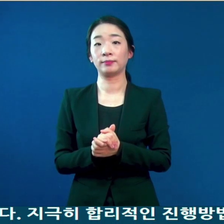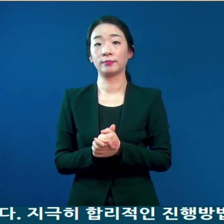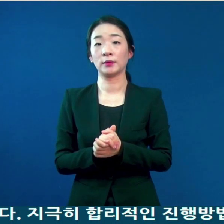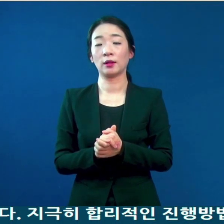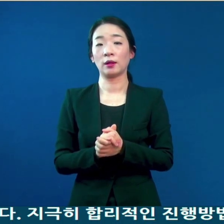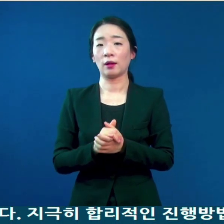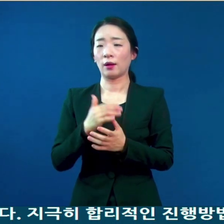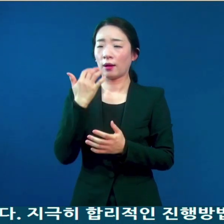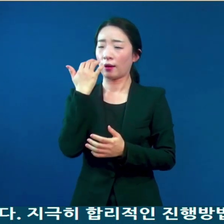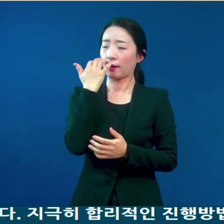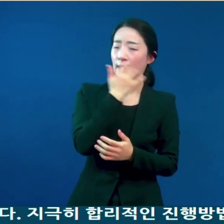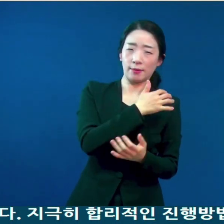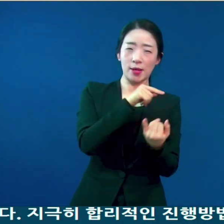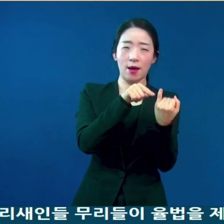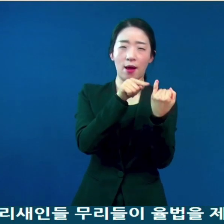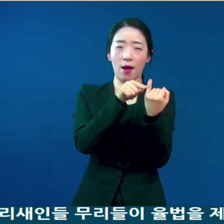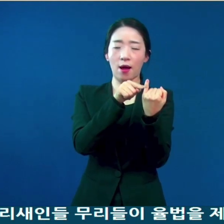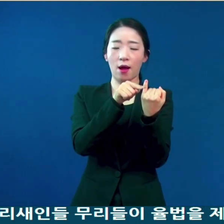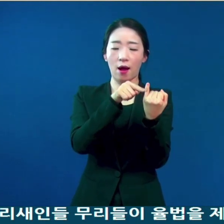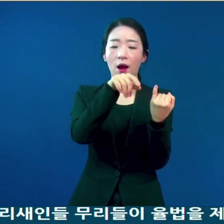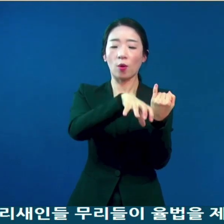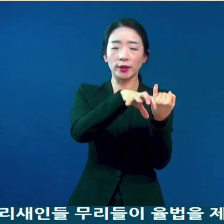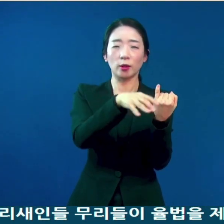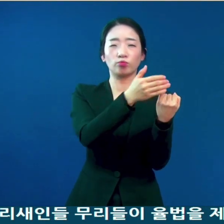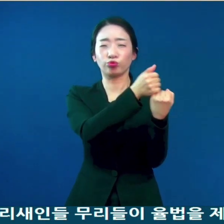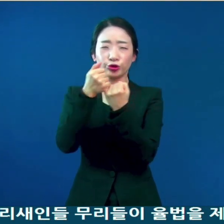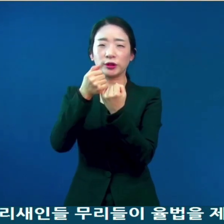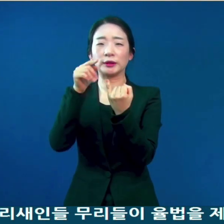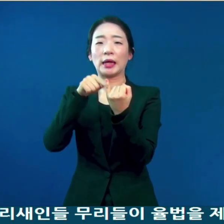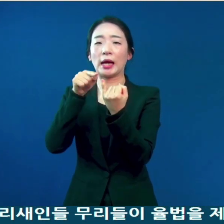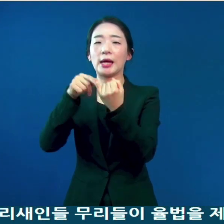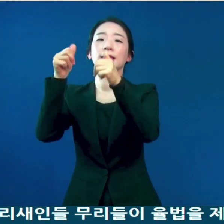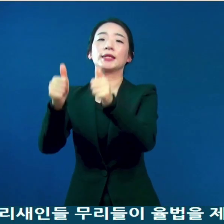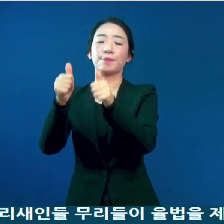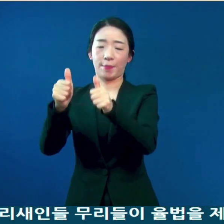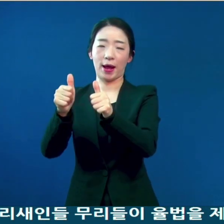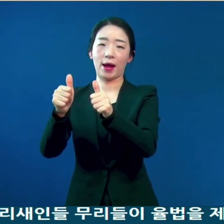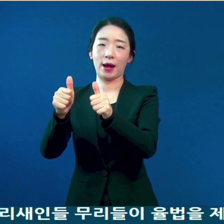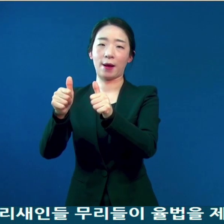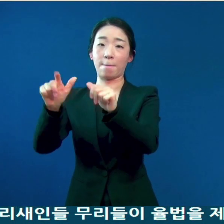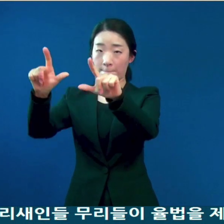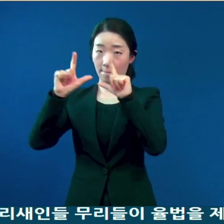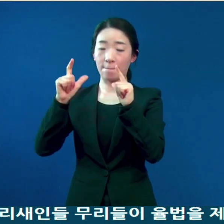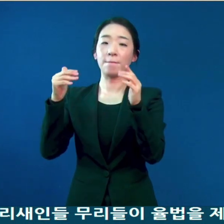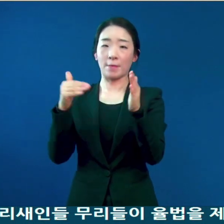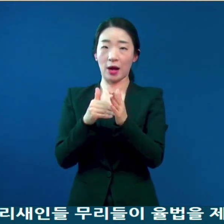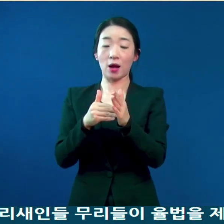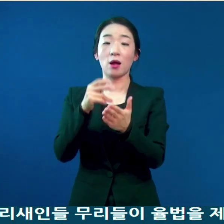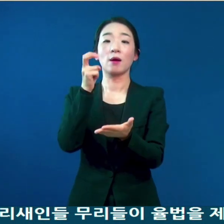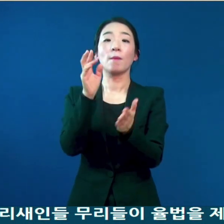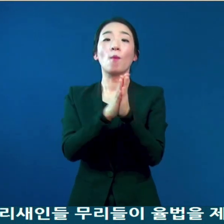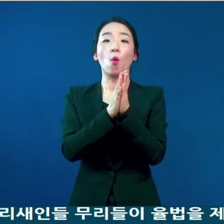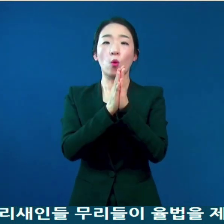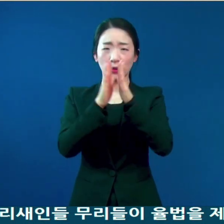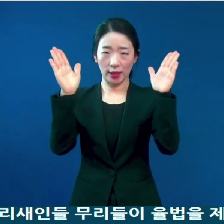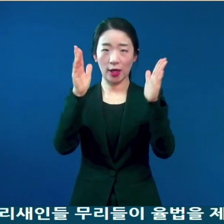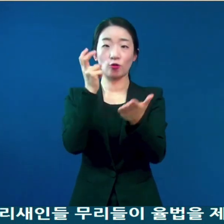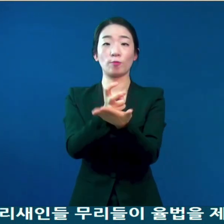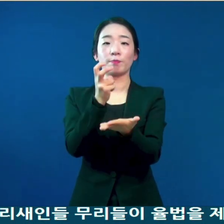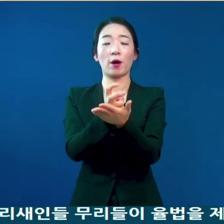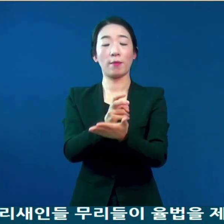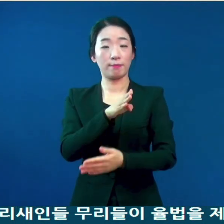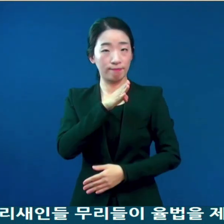간음하다가 현장에서 붙들린 자는 그냥 직결 심판할 수 있는 거 모세의 법 맞습니다.